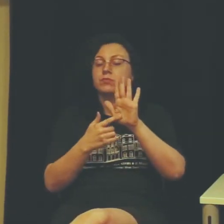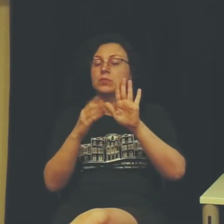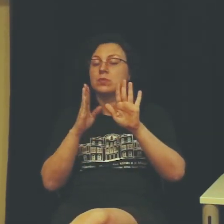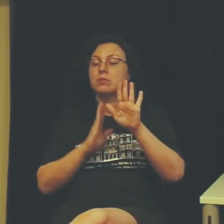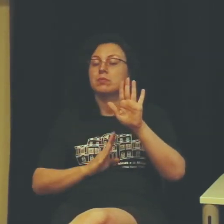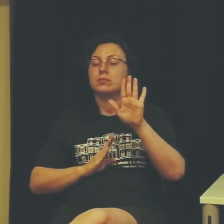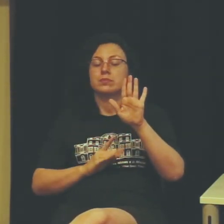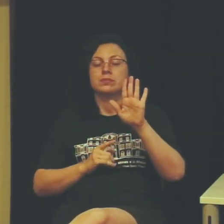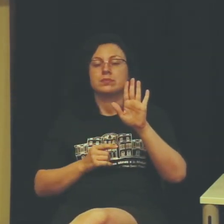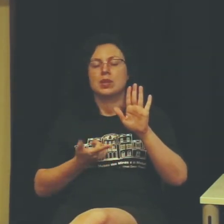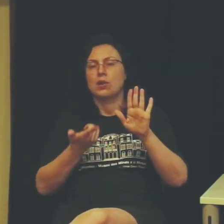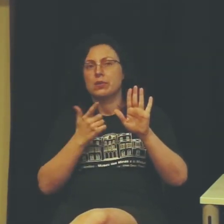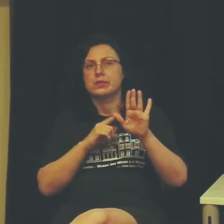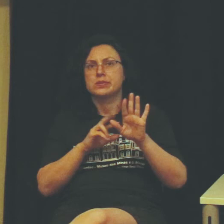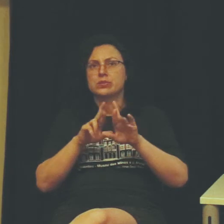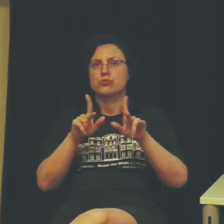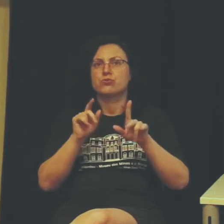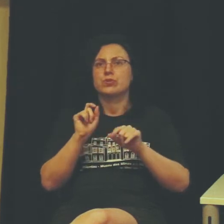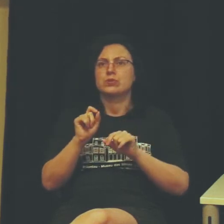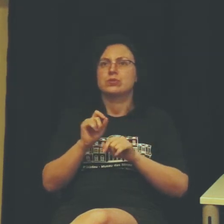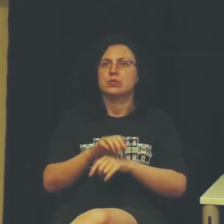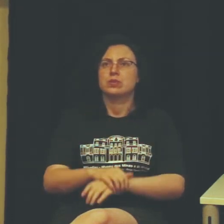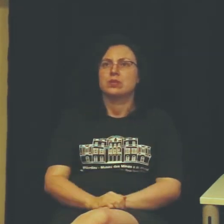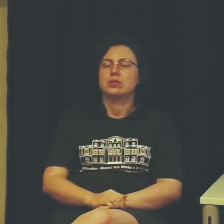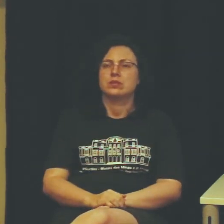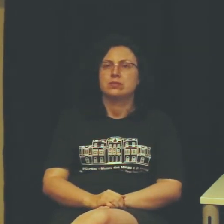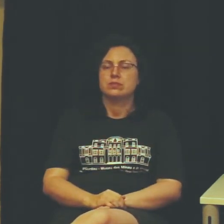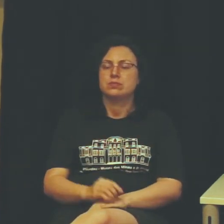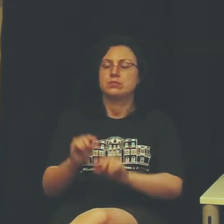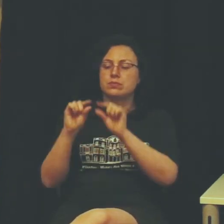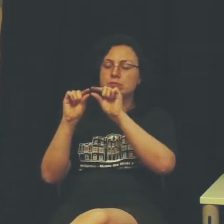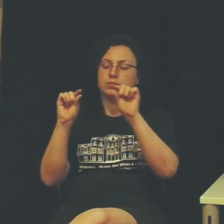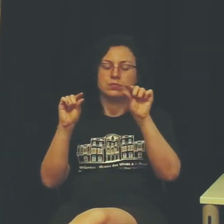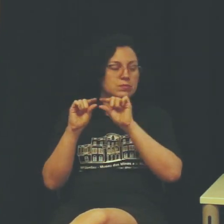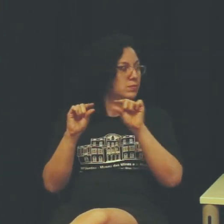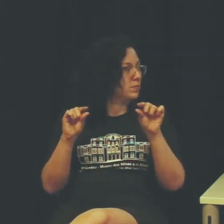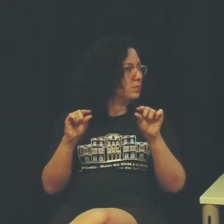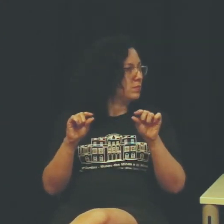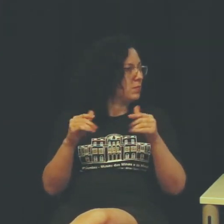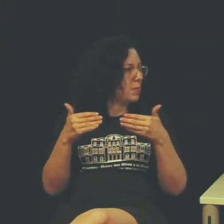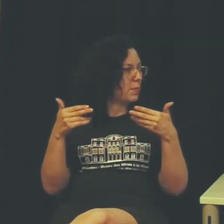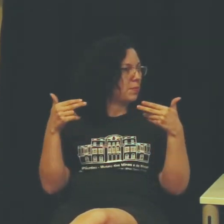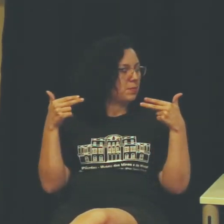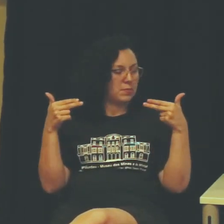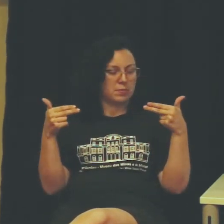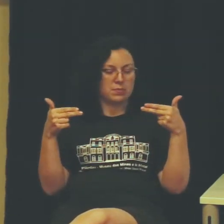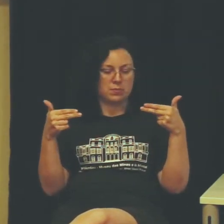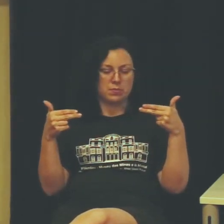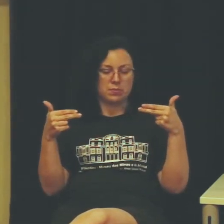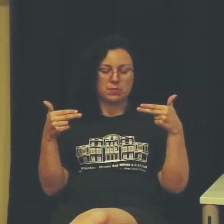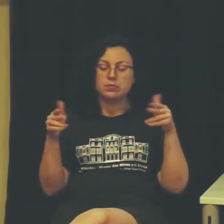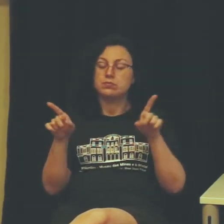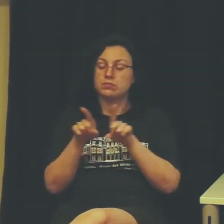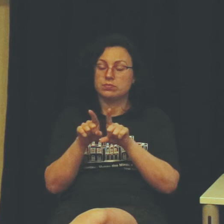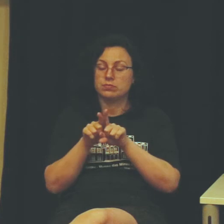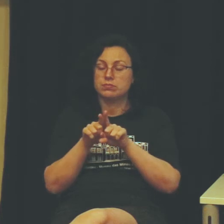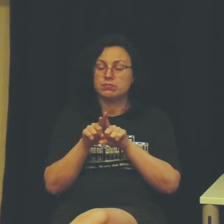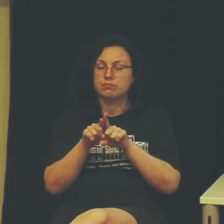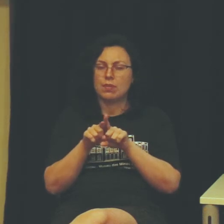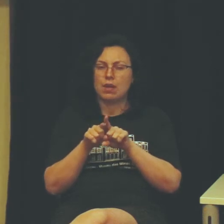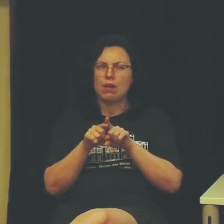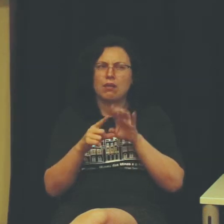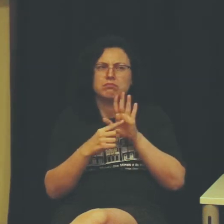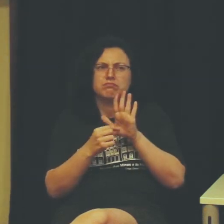consegue ter uma grande noção da diferença entre essas barras de ouro e aquelas ali. Isso também chamou a atenção,